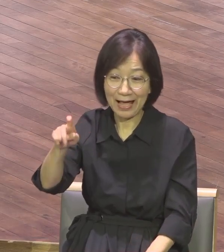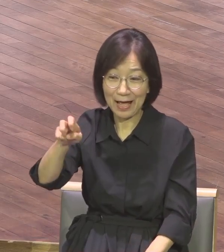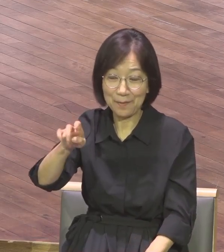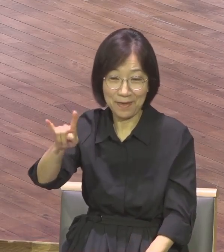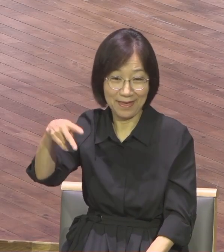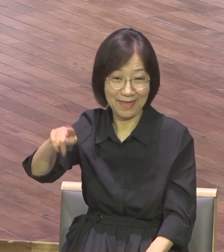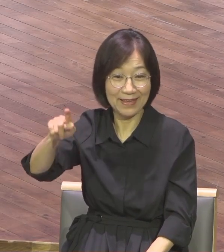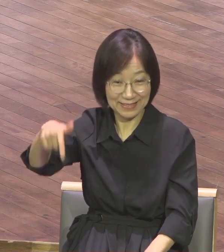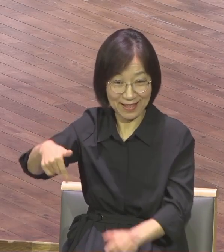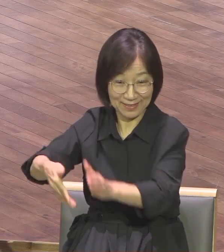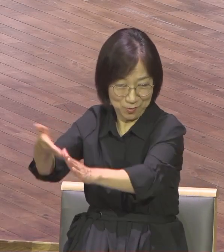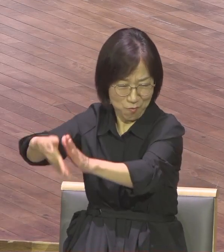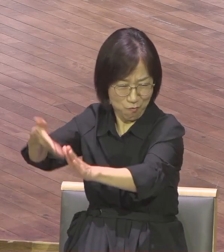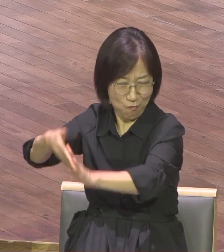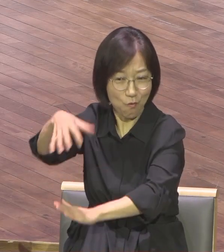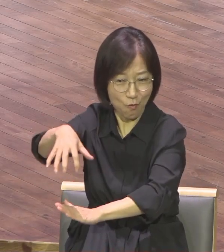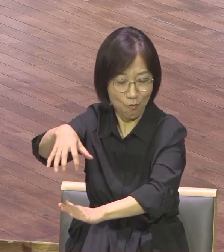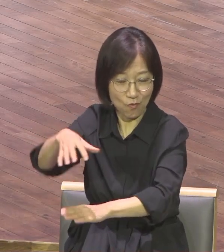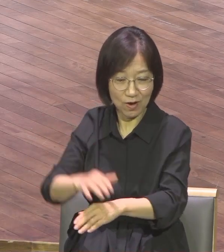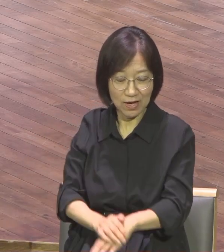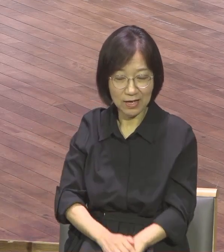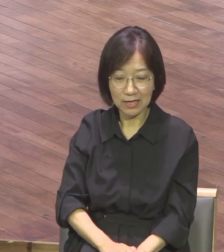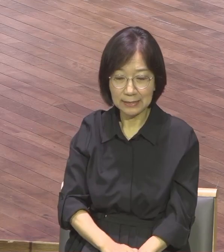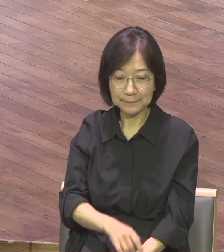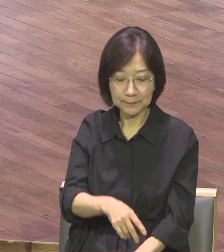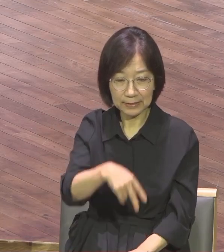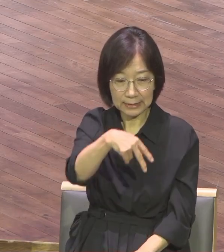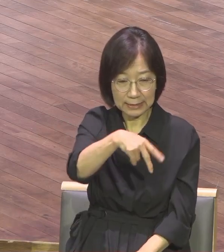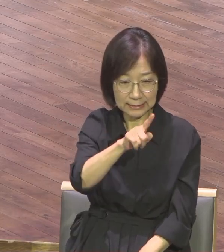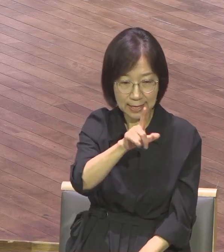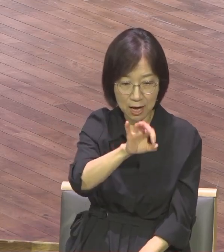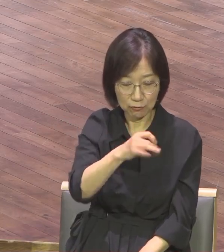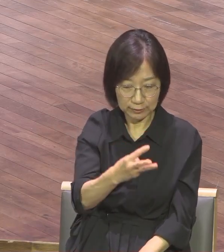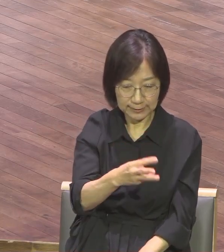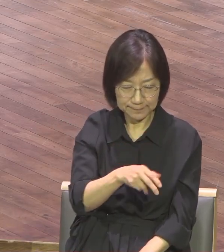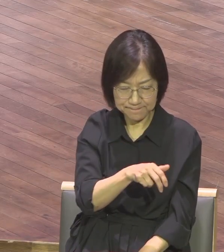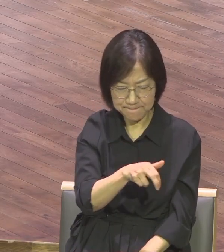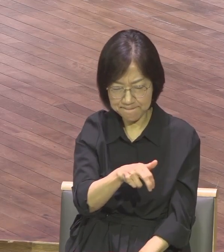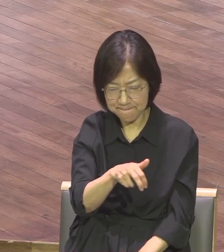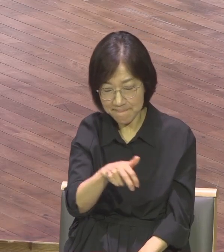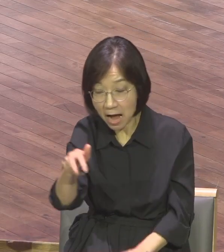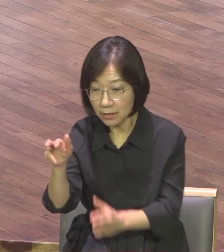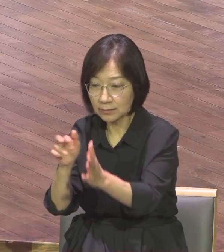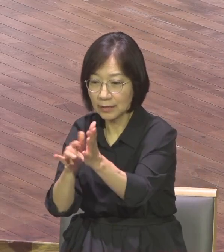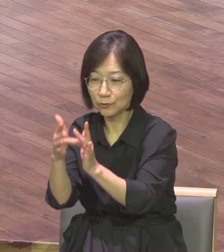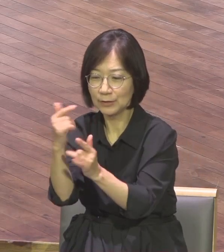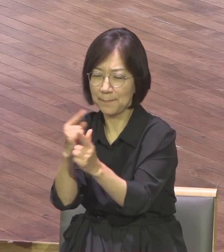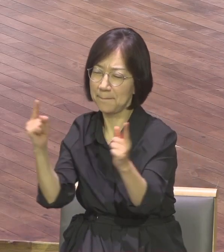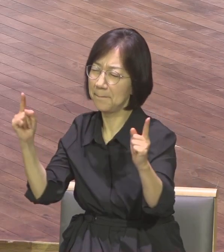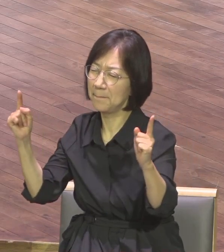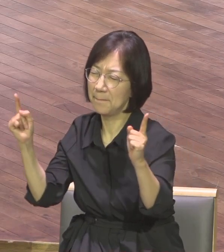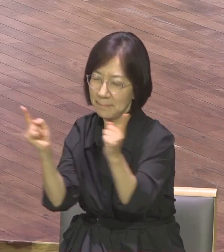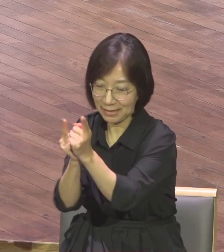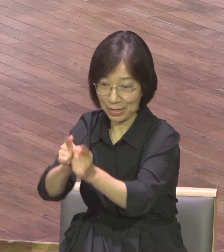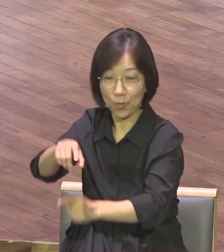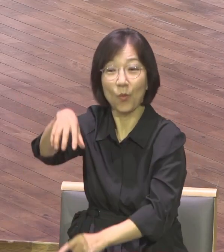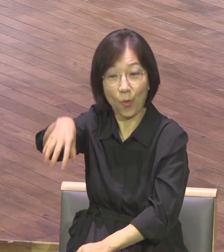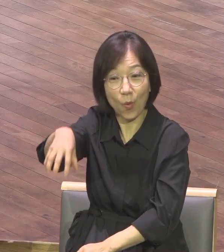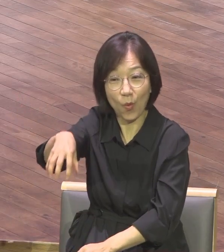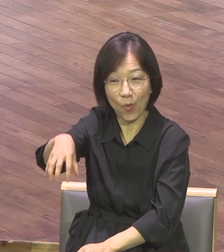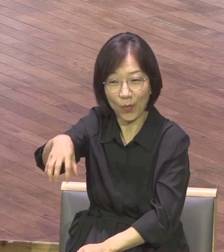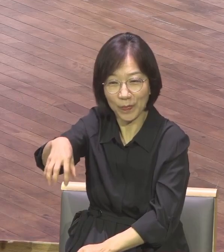지금 사울이 부활하신 예수님 만난 장소가 그 지금 말하는 다마스쿠스.